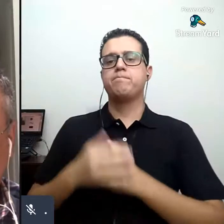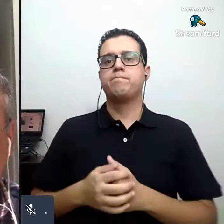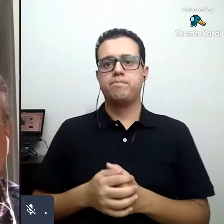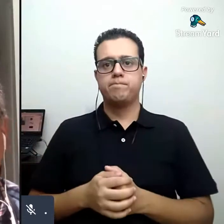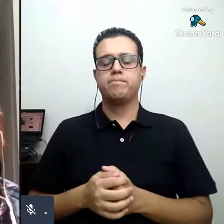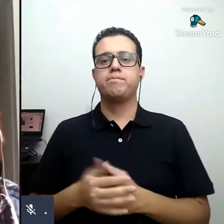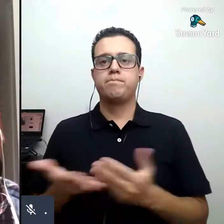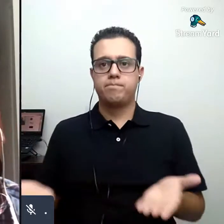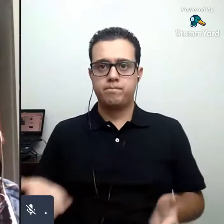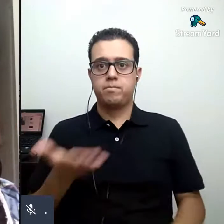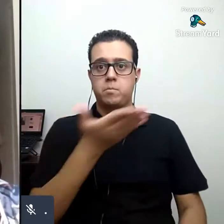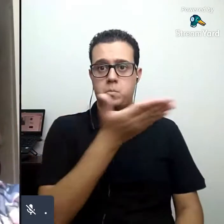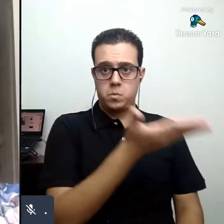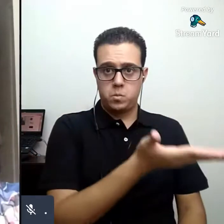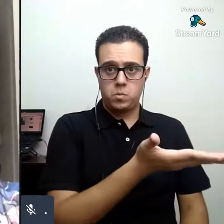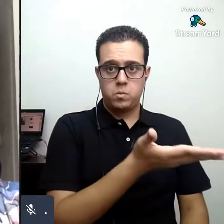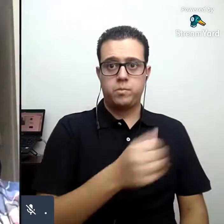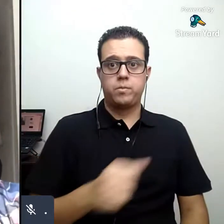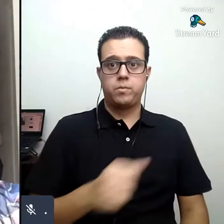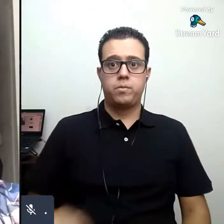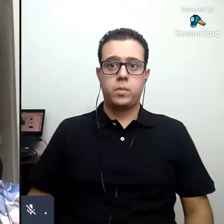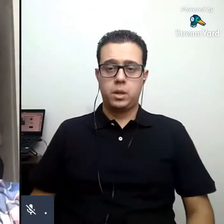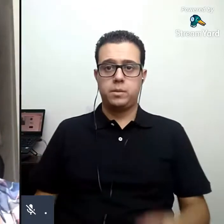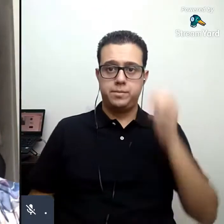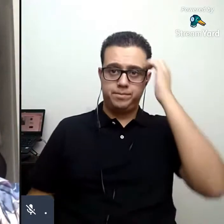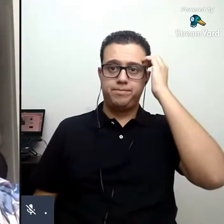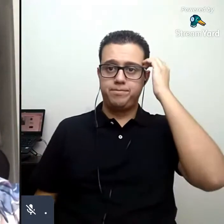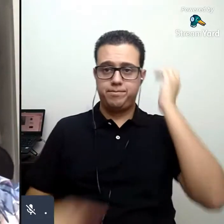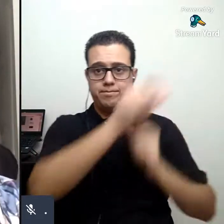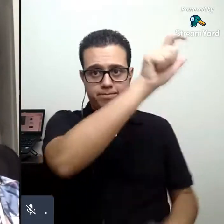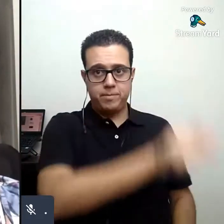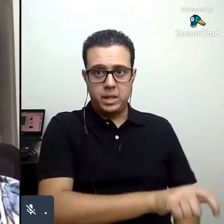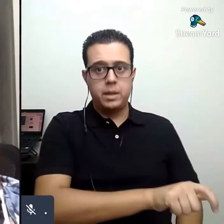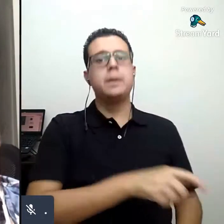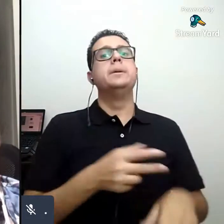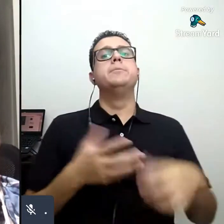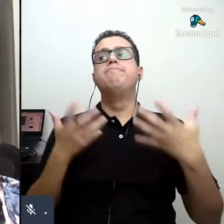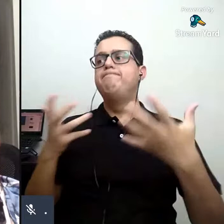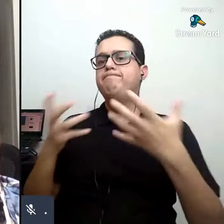está também atrás do milagre, mas ele